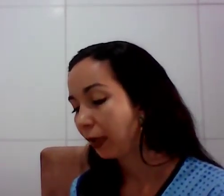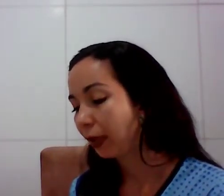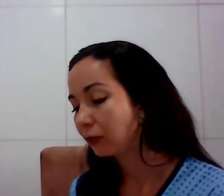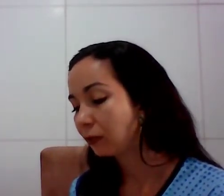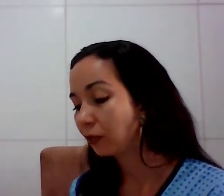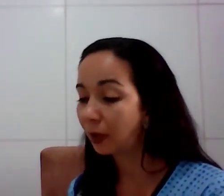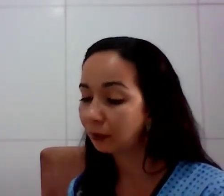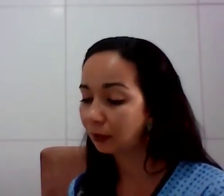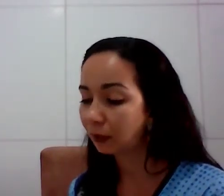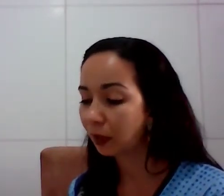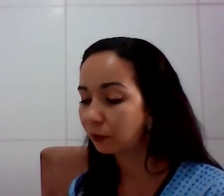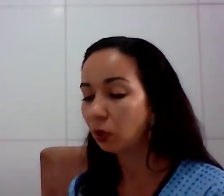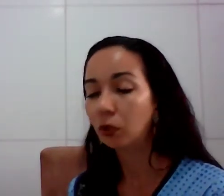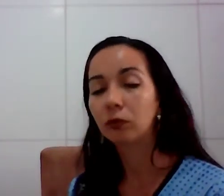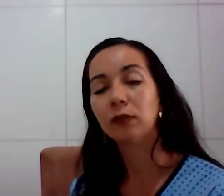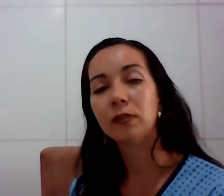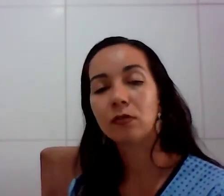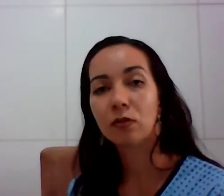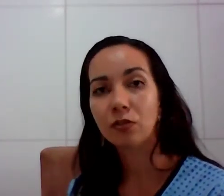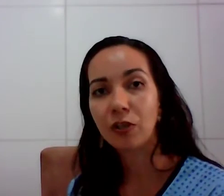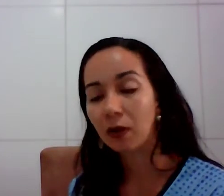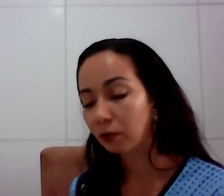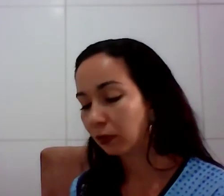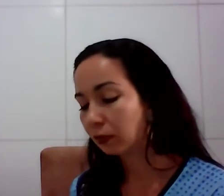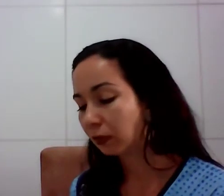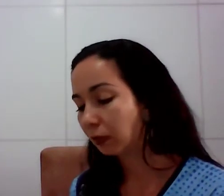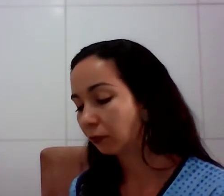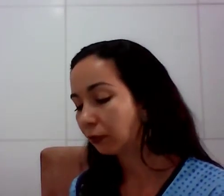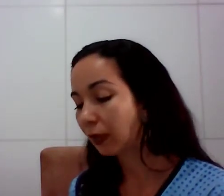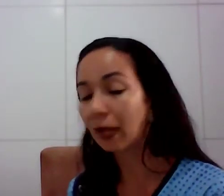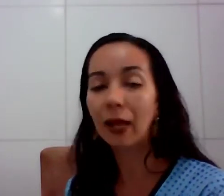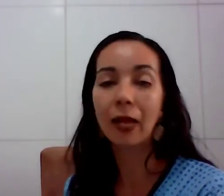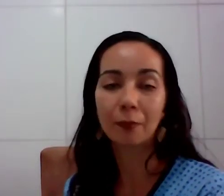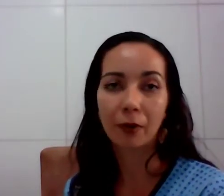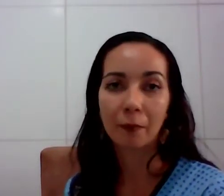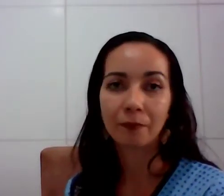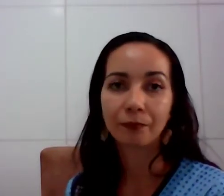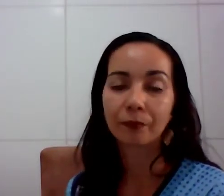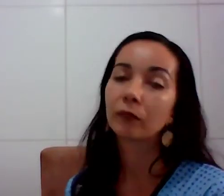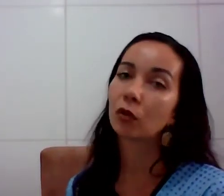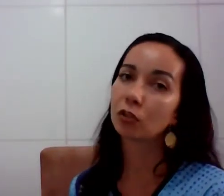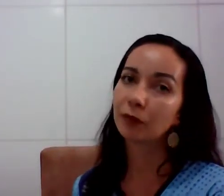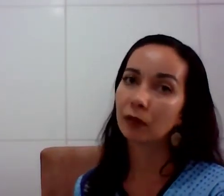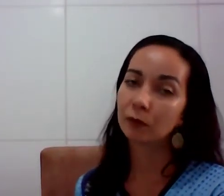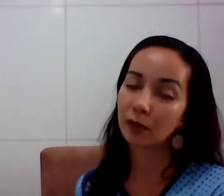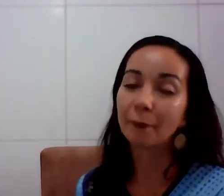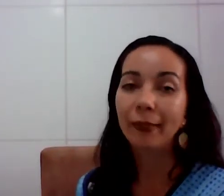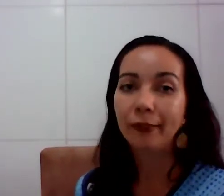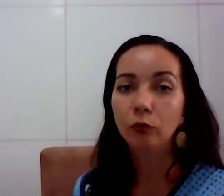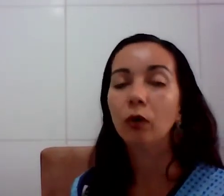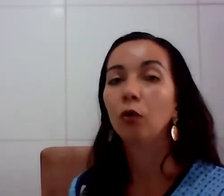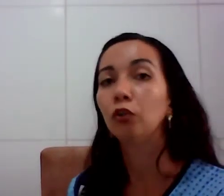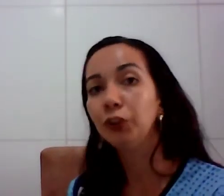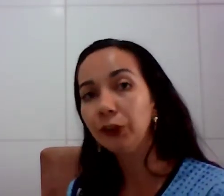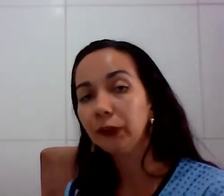elas retratavam todas as coisas que aconteciam naquela época. Nós ficamos sabendo hoje em dia, a